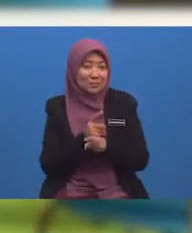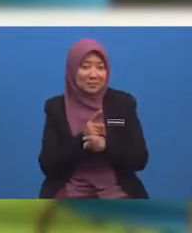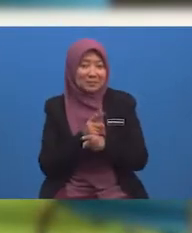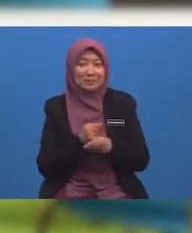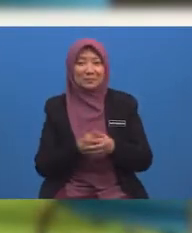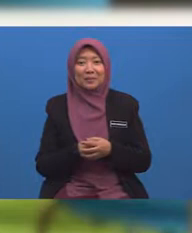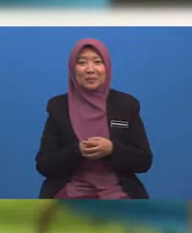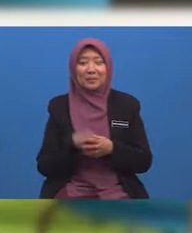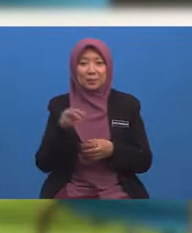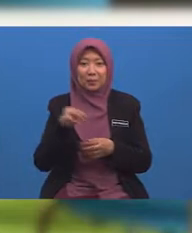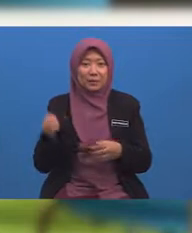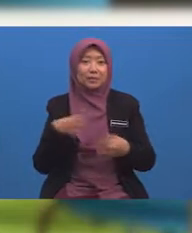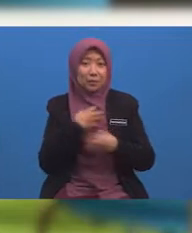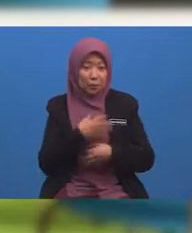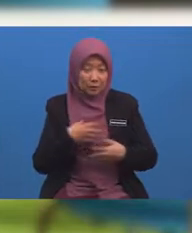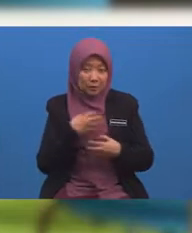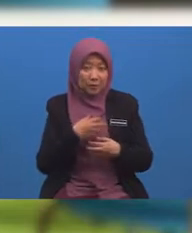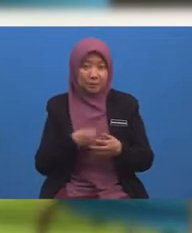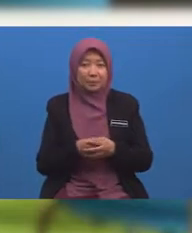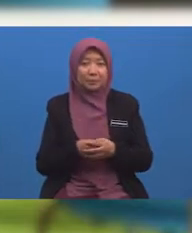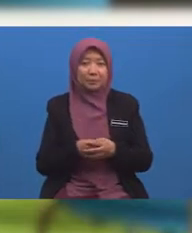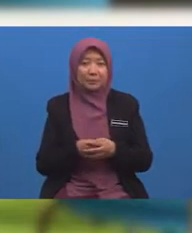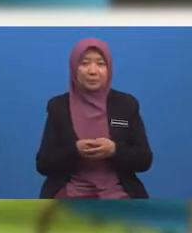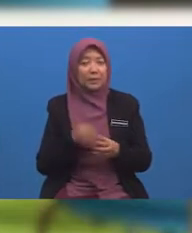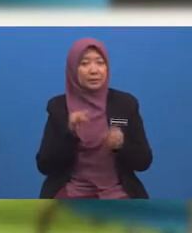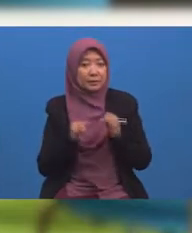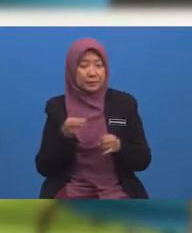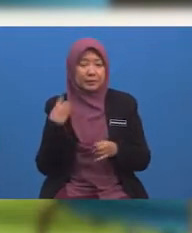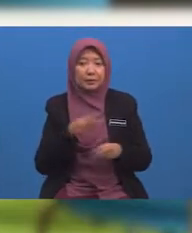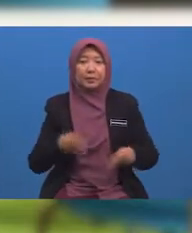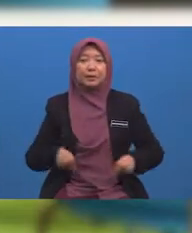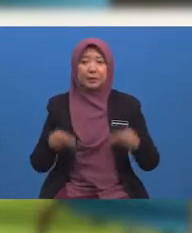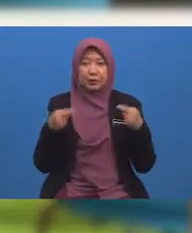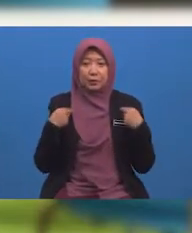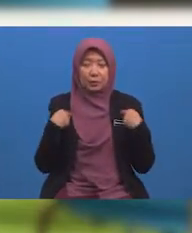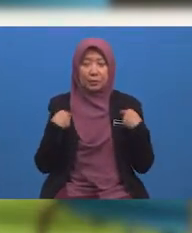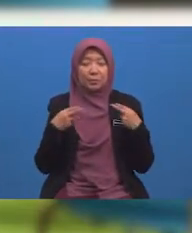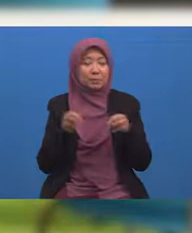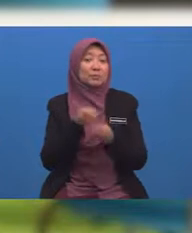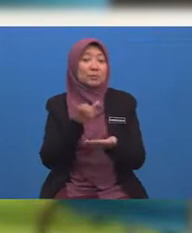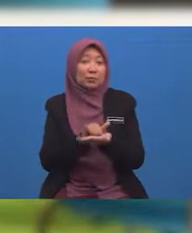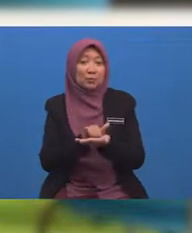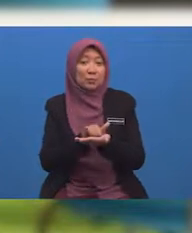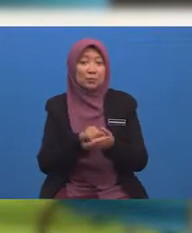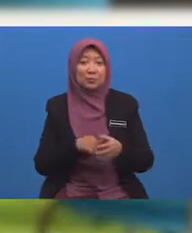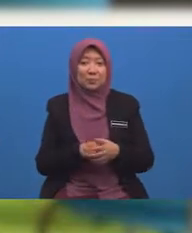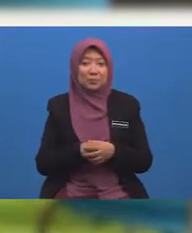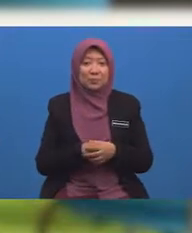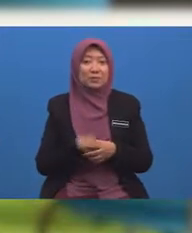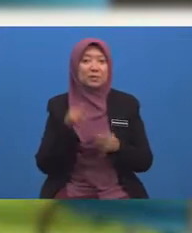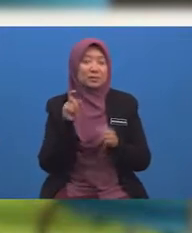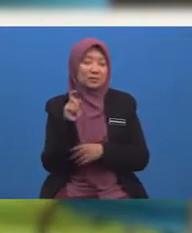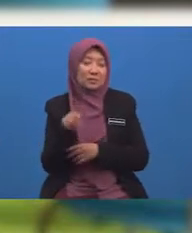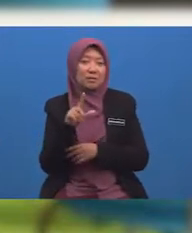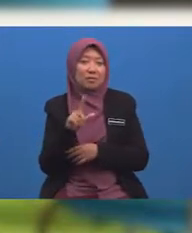Murid-murid seronok tak sekiranya kita hidup dalam keadaan yang sebegitu? Sudah